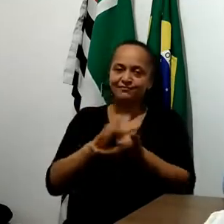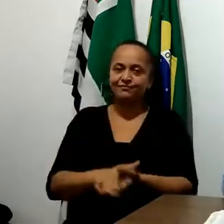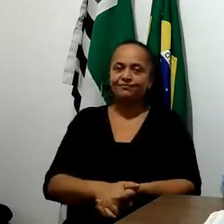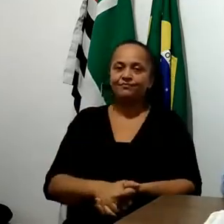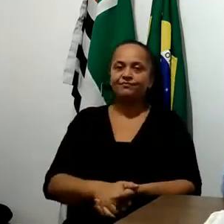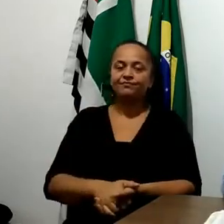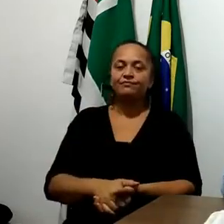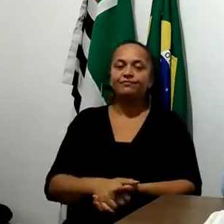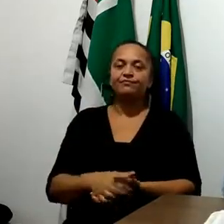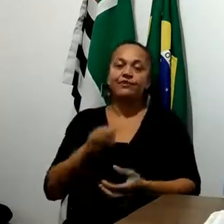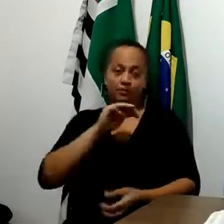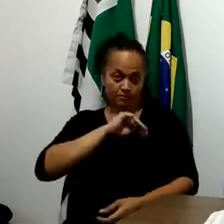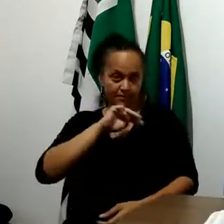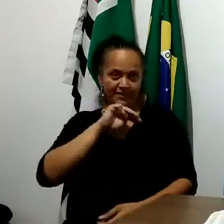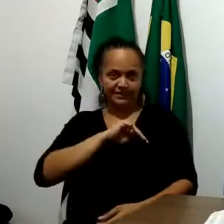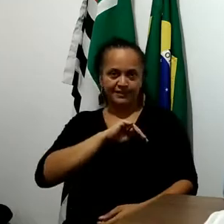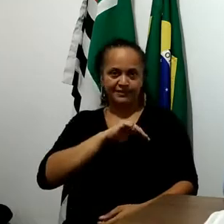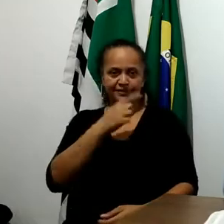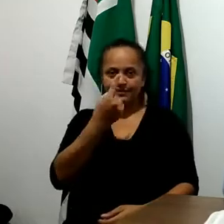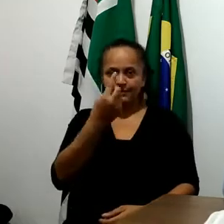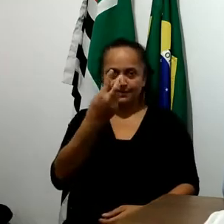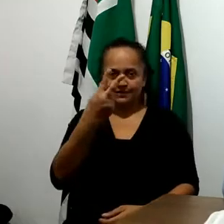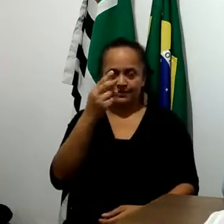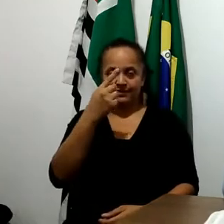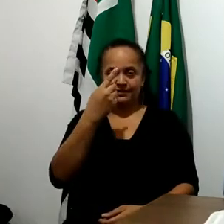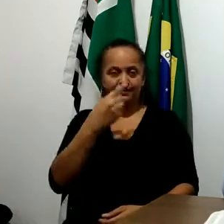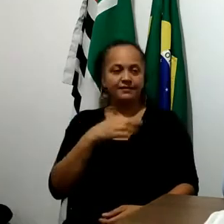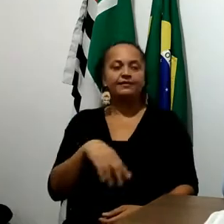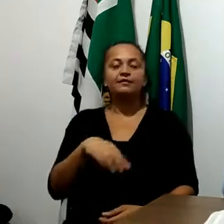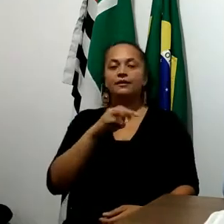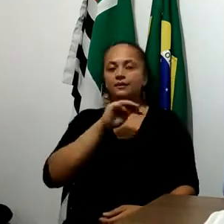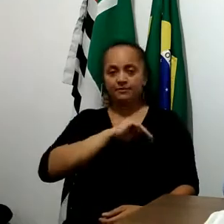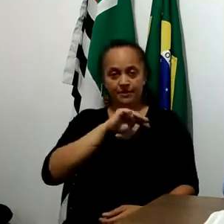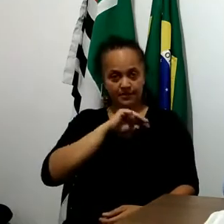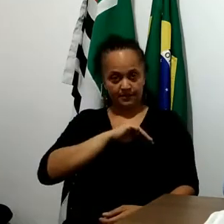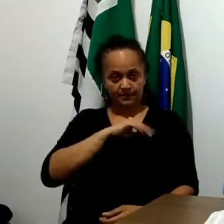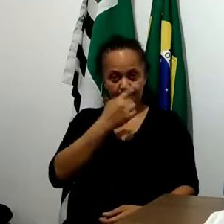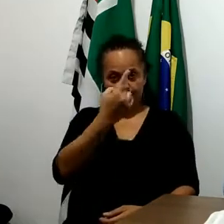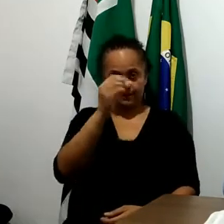10, Mateus capítulo 10, versículo 22.